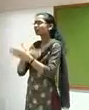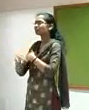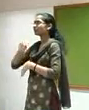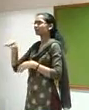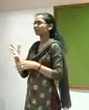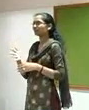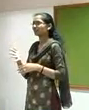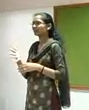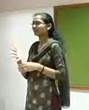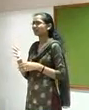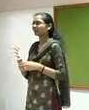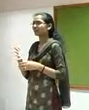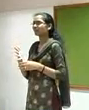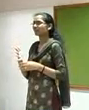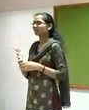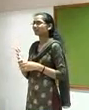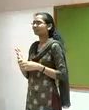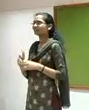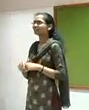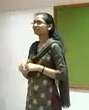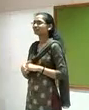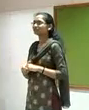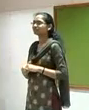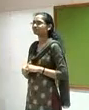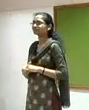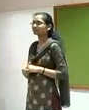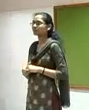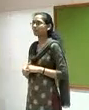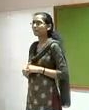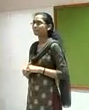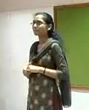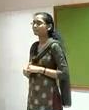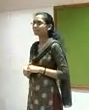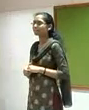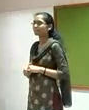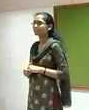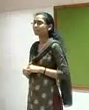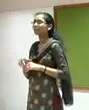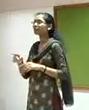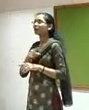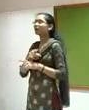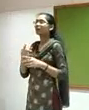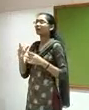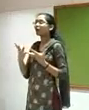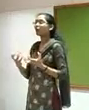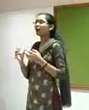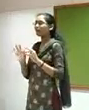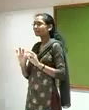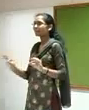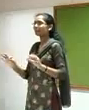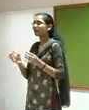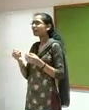take. वो ऐसा वाला बैकलेटर स्टांस होगा जो आपकी प्राइमरी कॉन्स्टिट्यूएंसी के खिलाफ